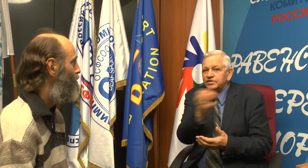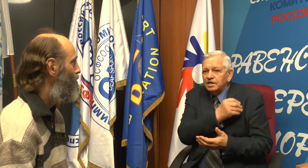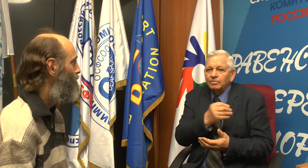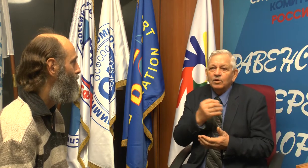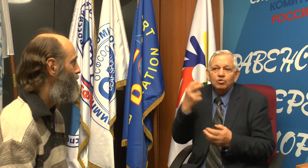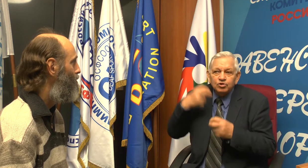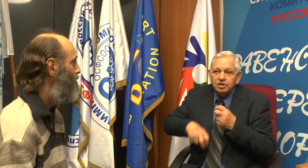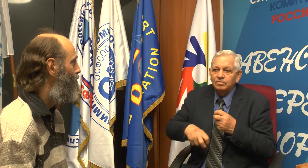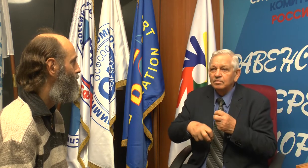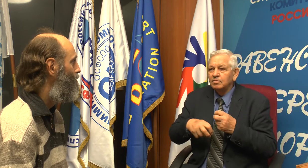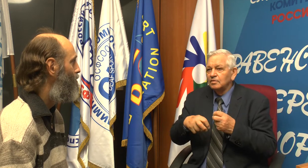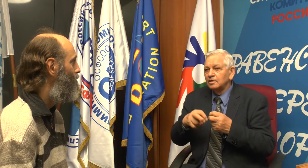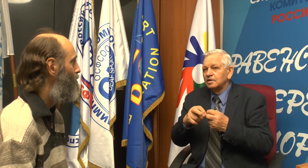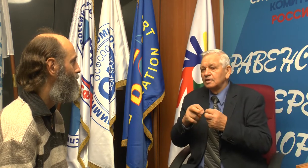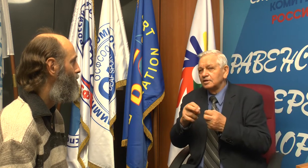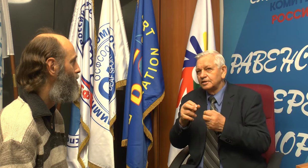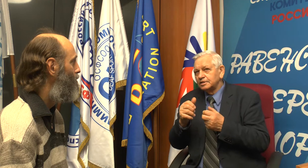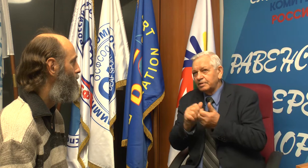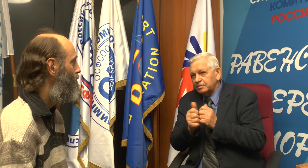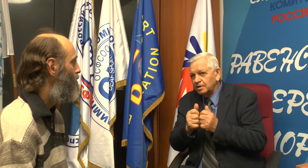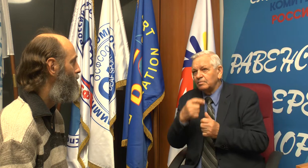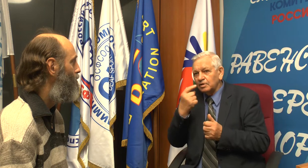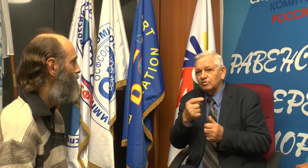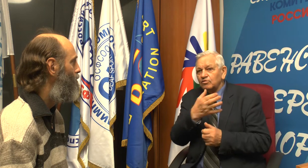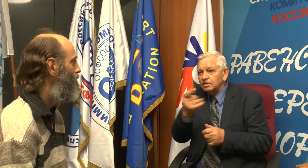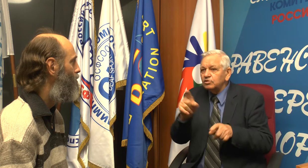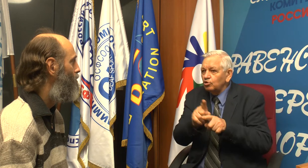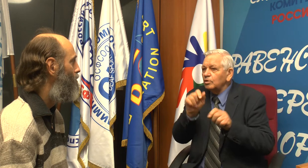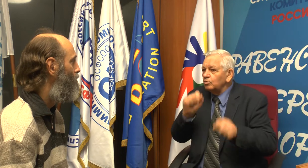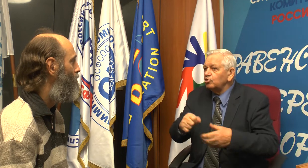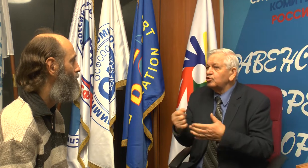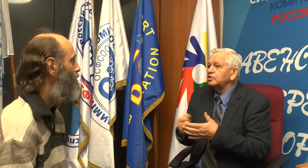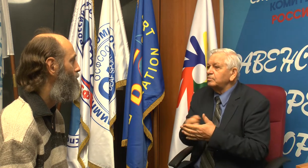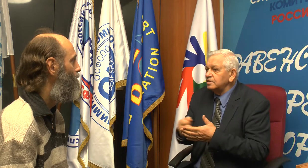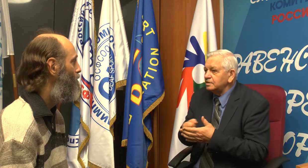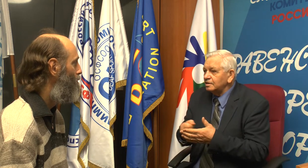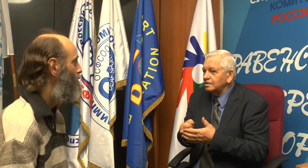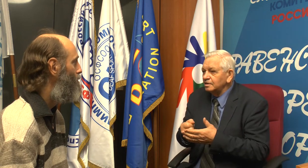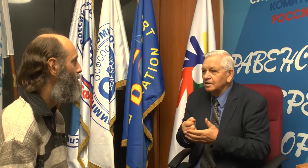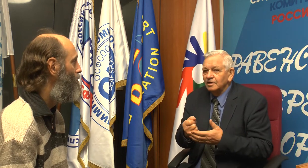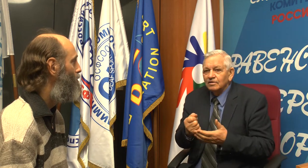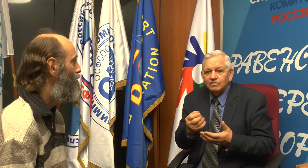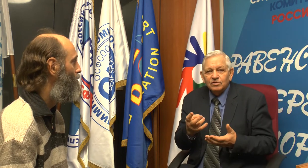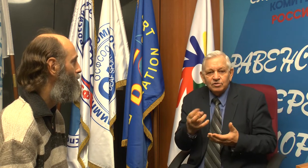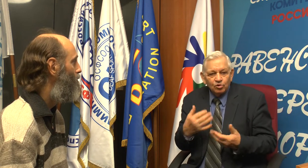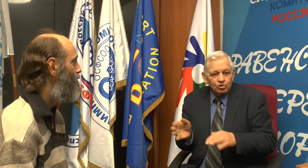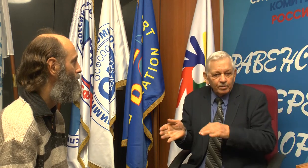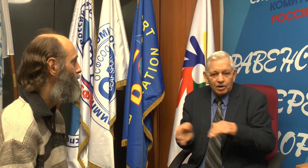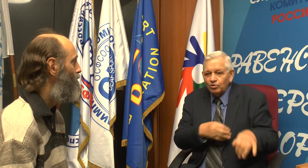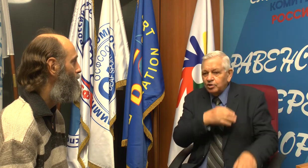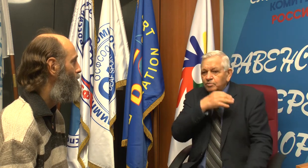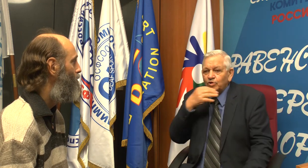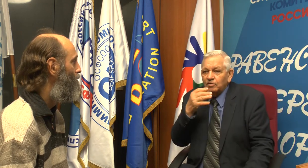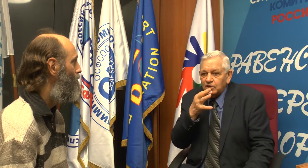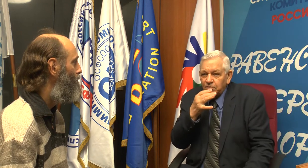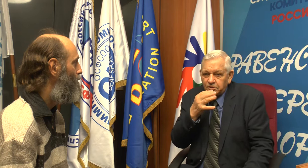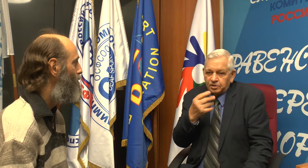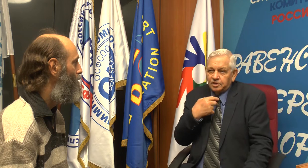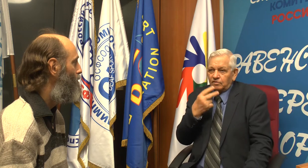всем глухим спортсменам говорю, вы тоже можете добиться. Вот. Но уже проходит много времени, и я